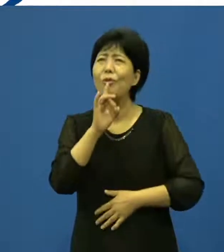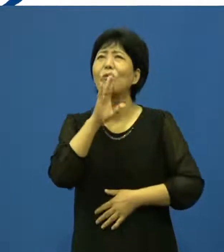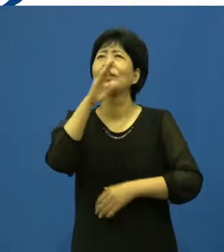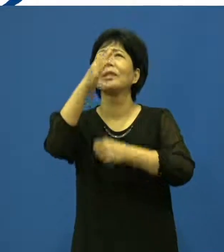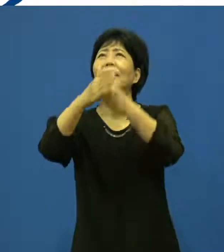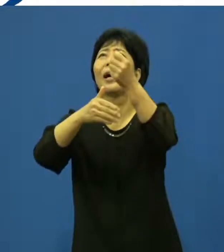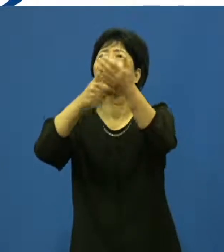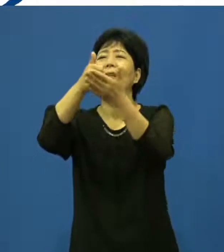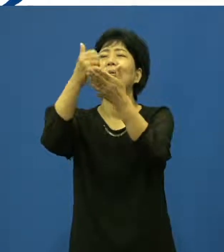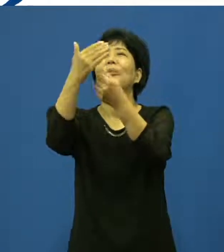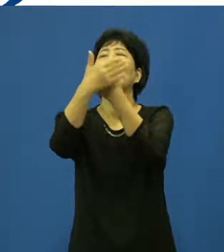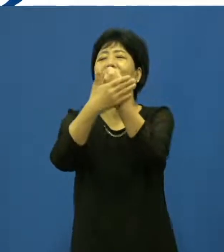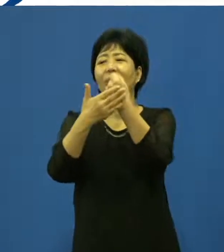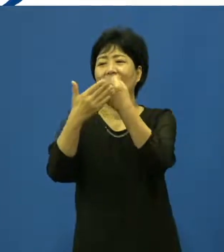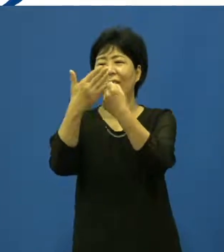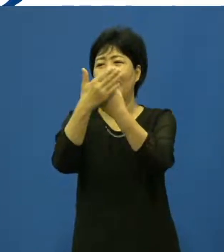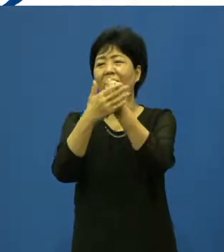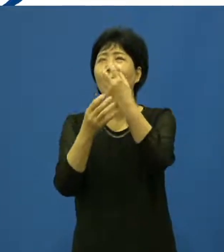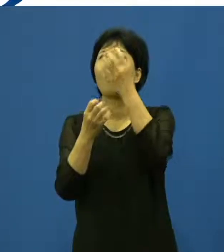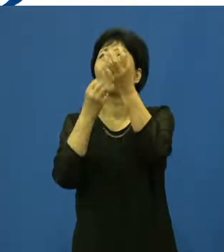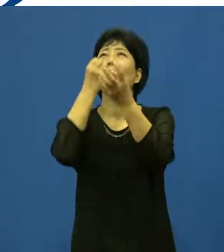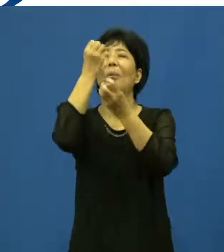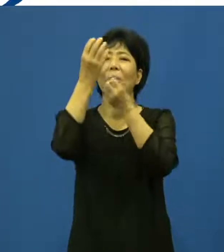것입니다. 아무것도